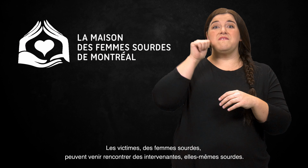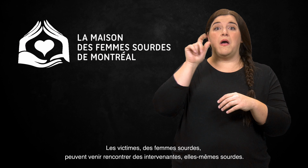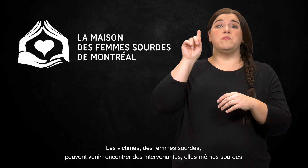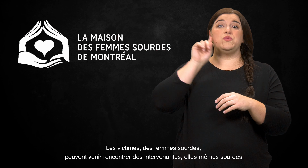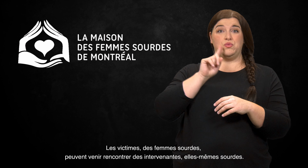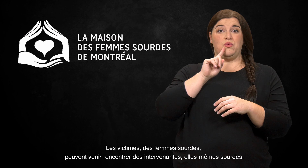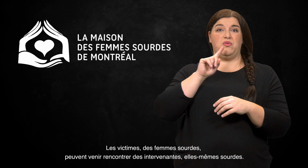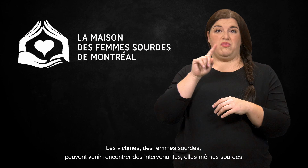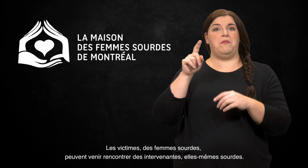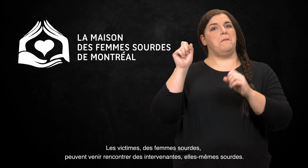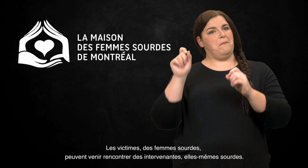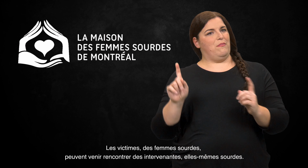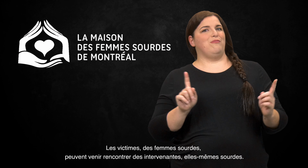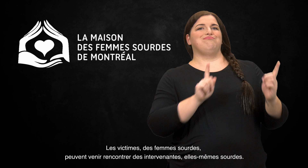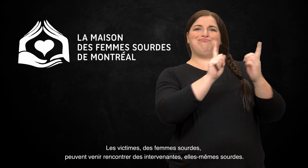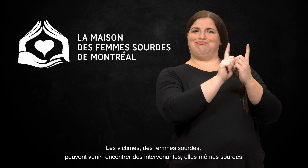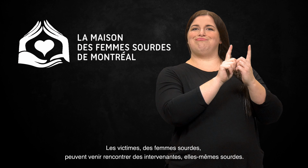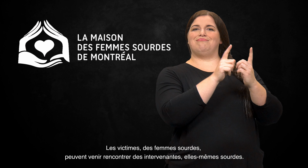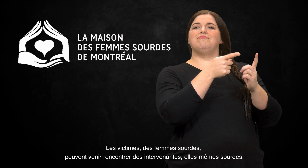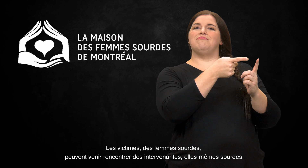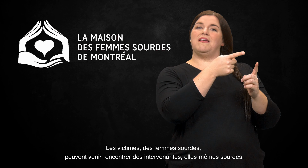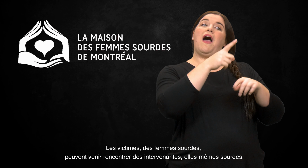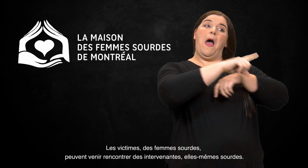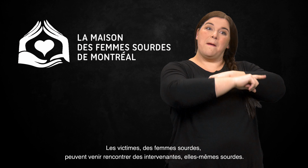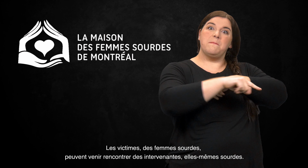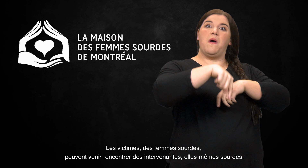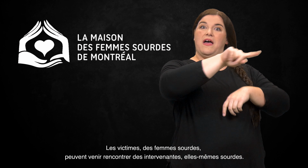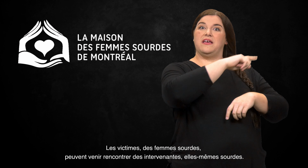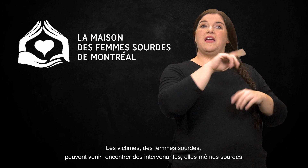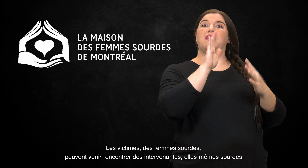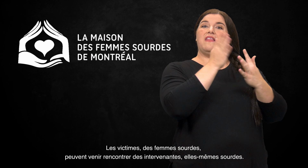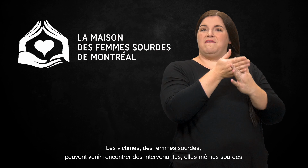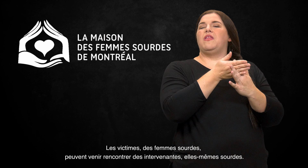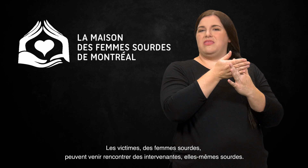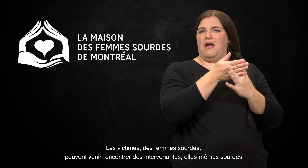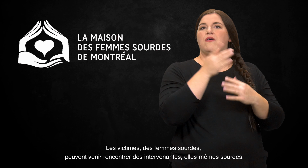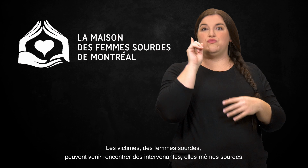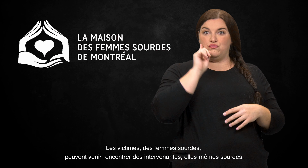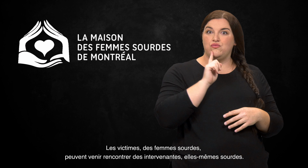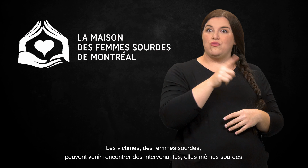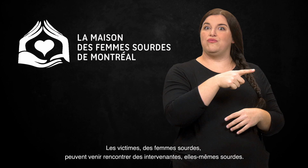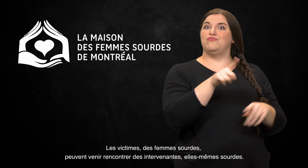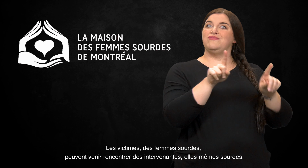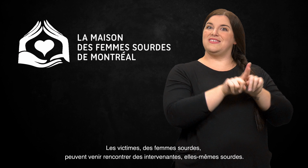Les victimes des femmes sourdes peuvent venir rencontrer des intervenantes elles-mêmes sourdes.